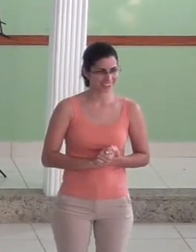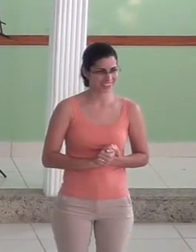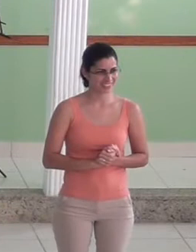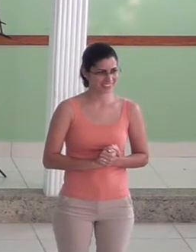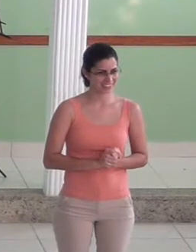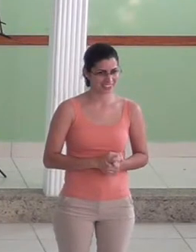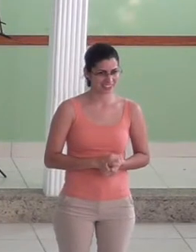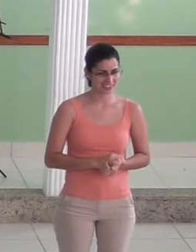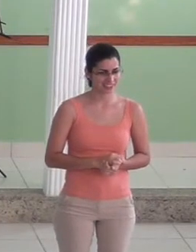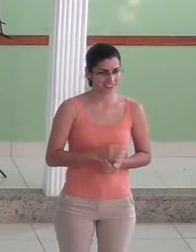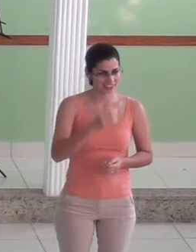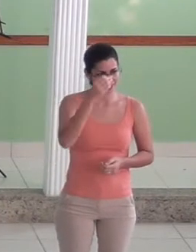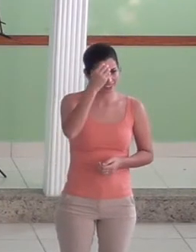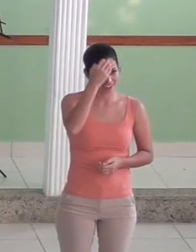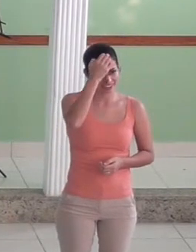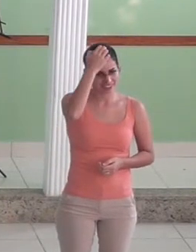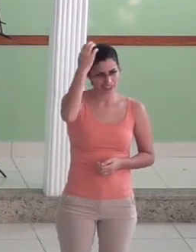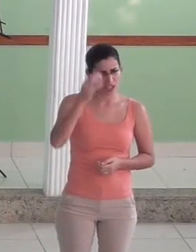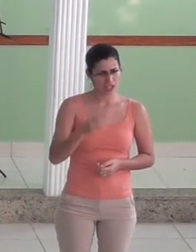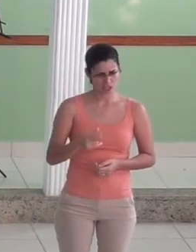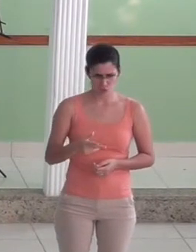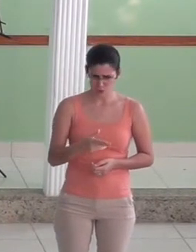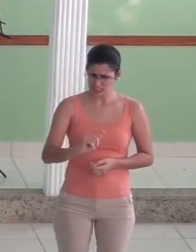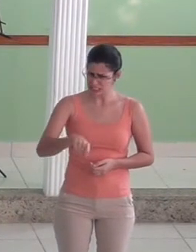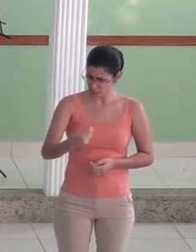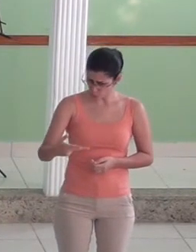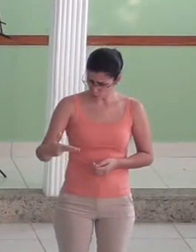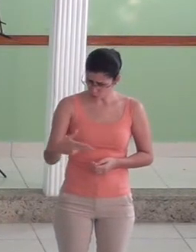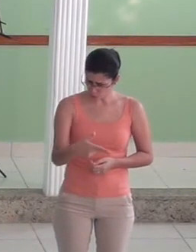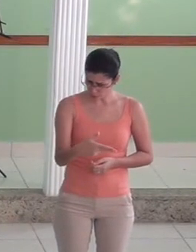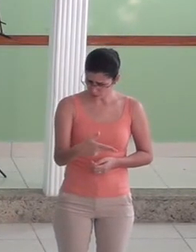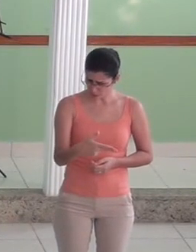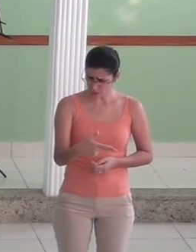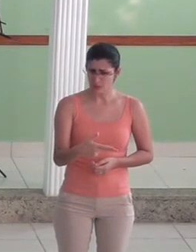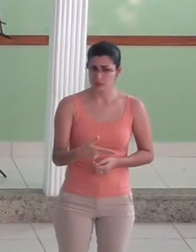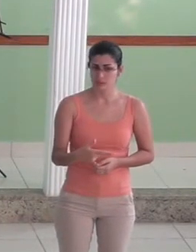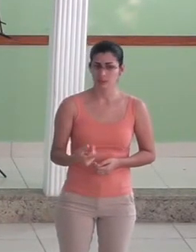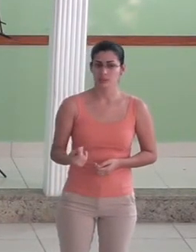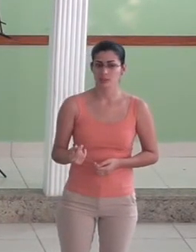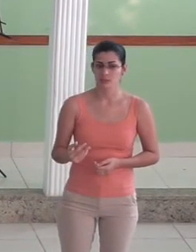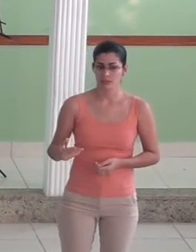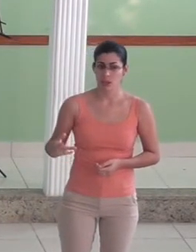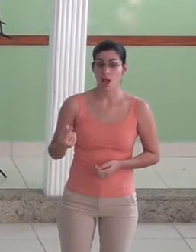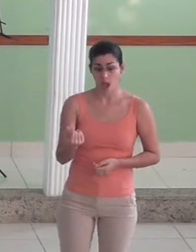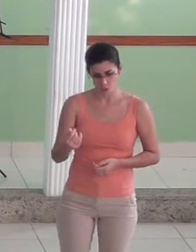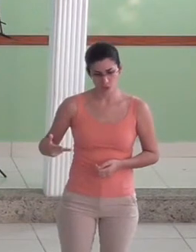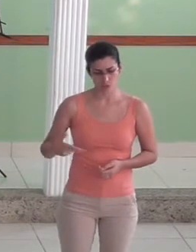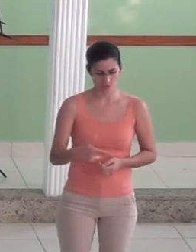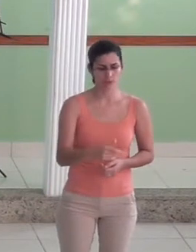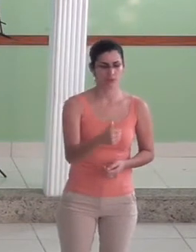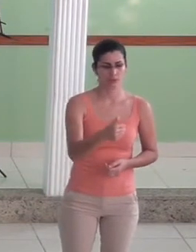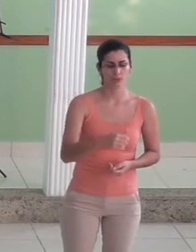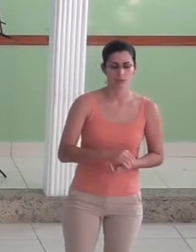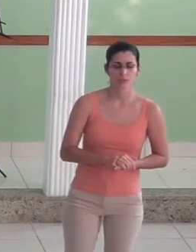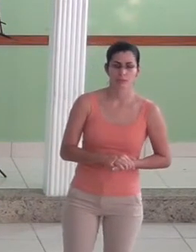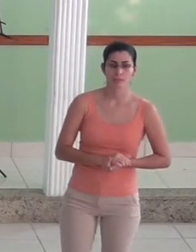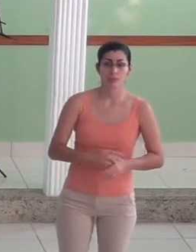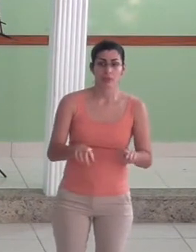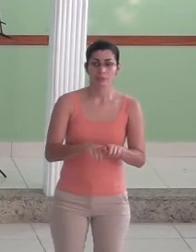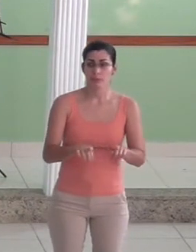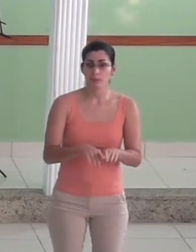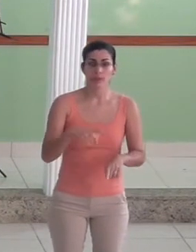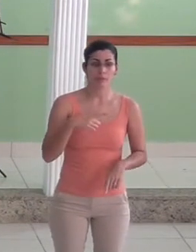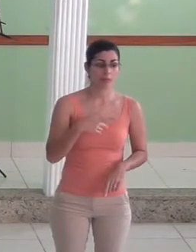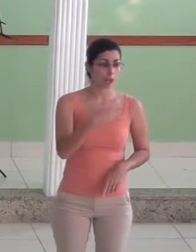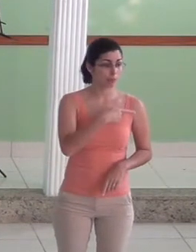Vanessa, que está aqui, tesoureira da igreja. Temos dois pastores auxiliares. Pastor Marquinho, que não